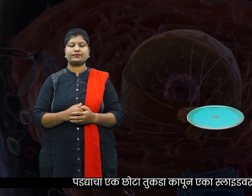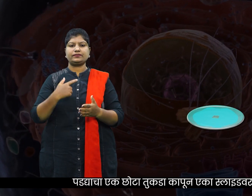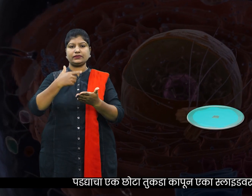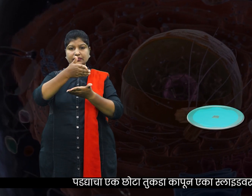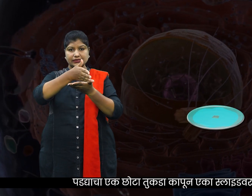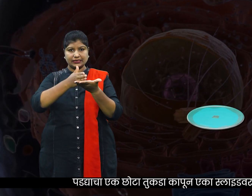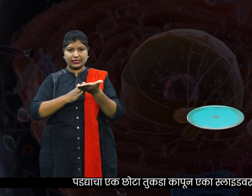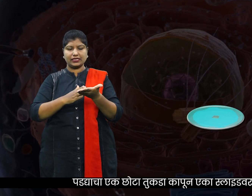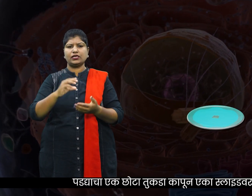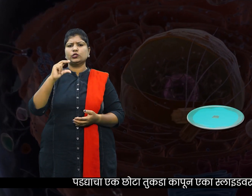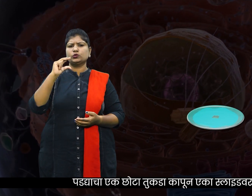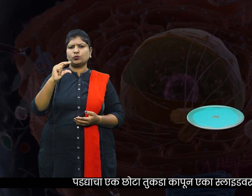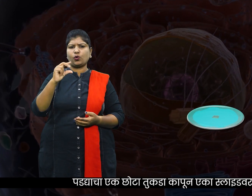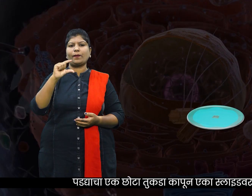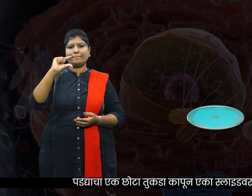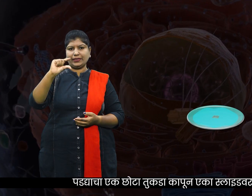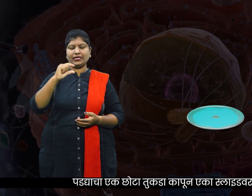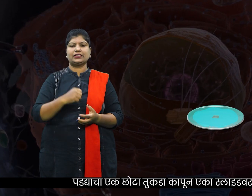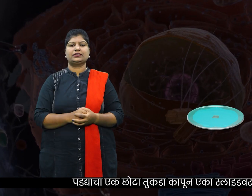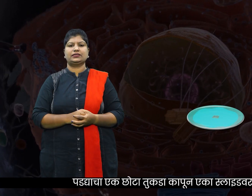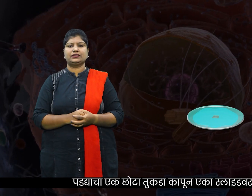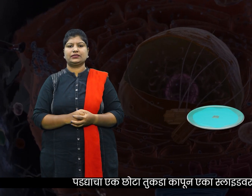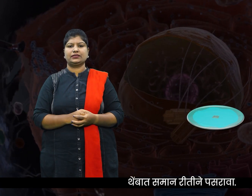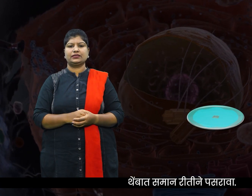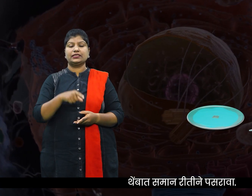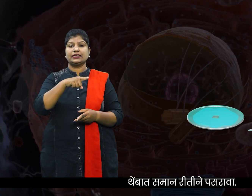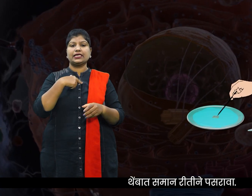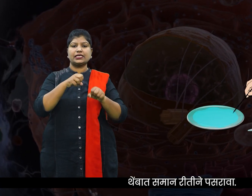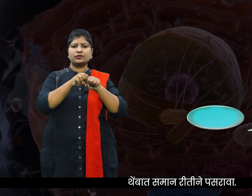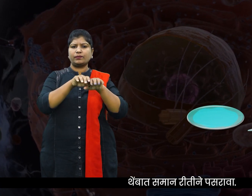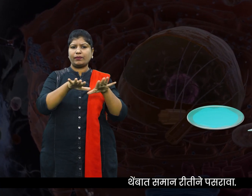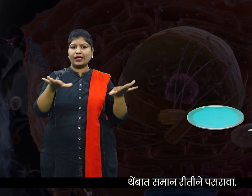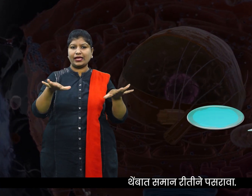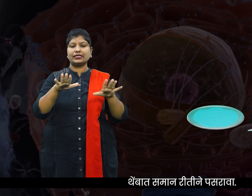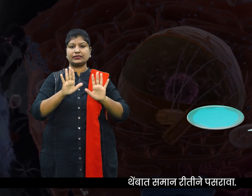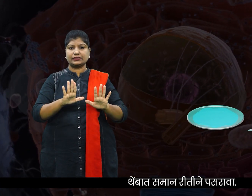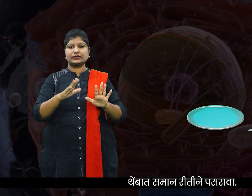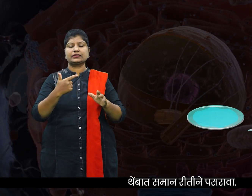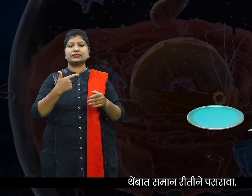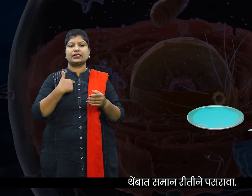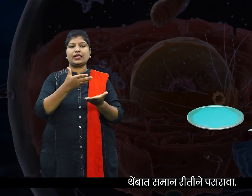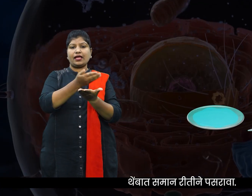पडद्याचा एक छोटा तुकडा कापून घ्या. कापून एका स्लायडरवर पाण्याच्या थेंबात समान रीतीने पसरवा.